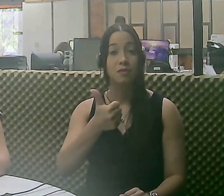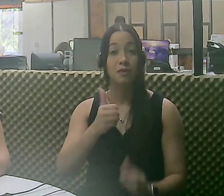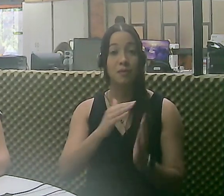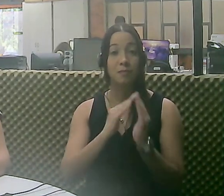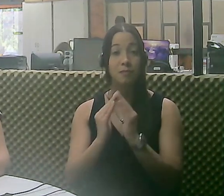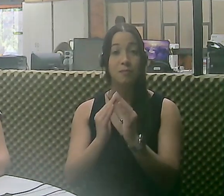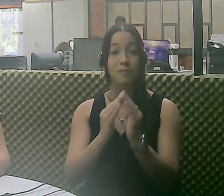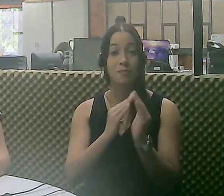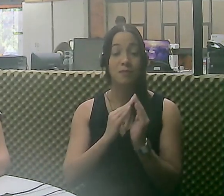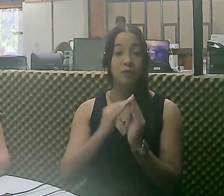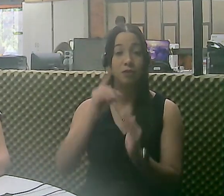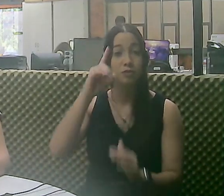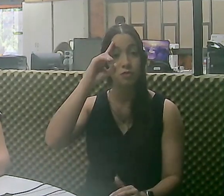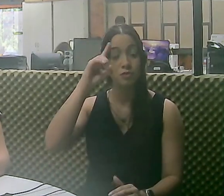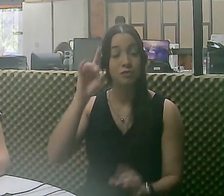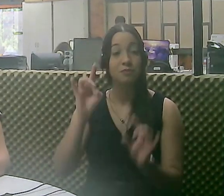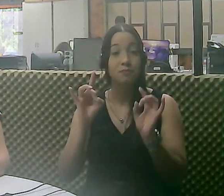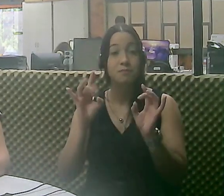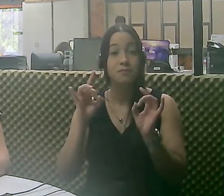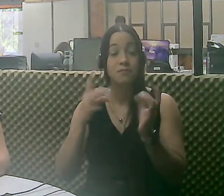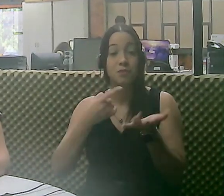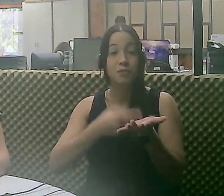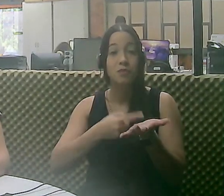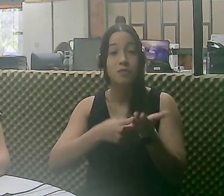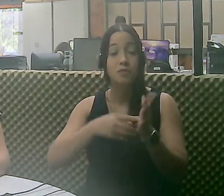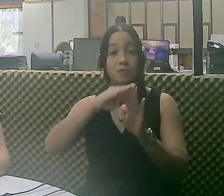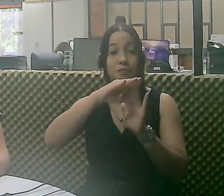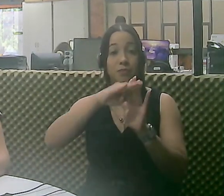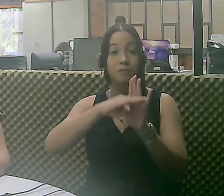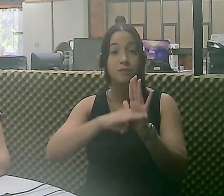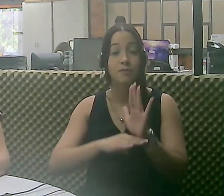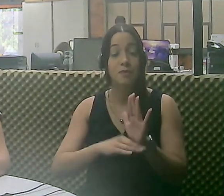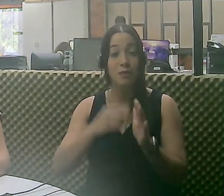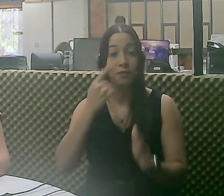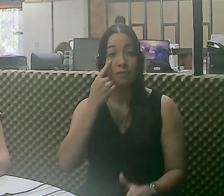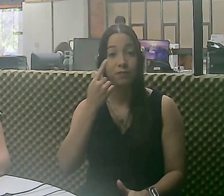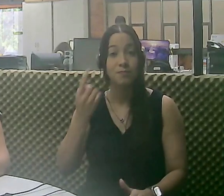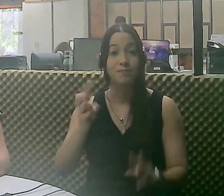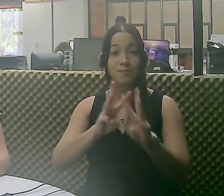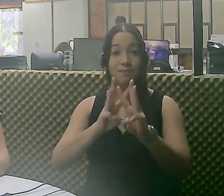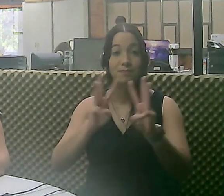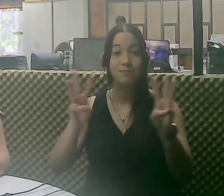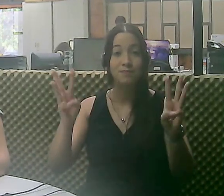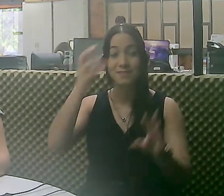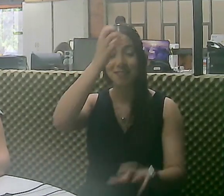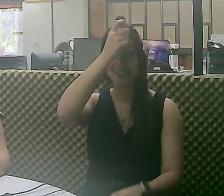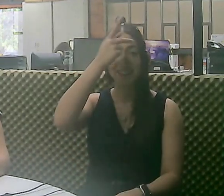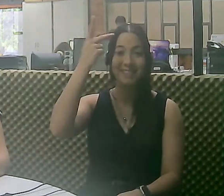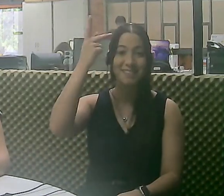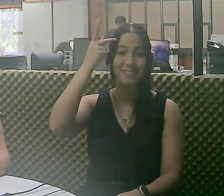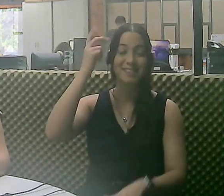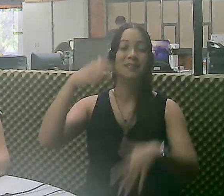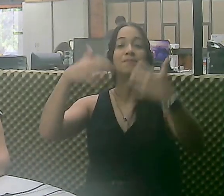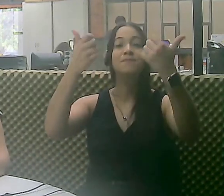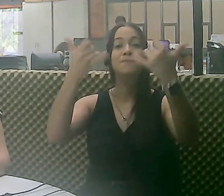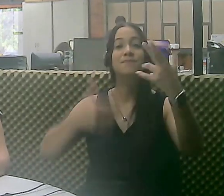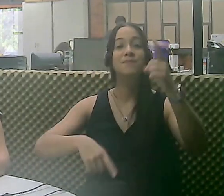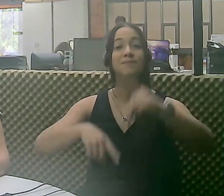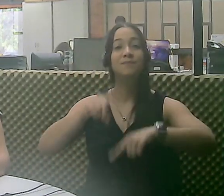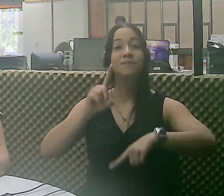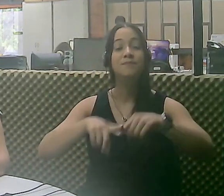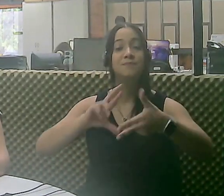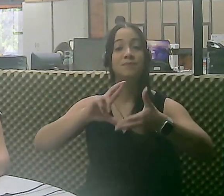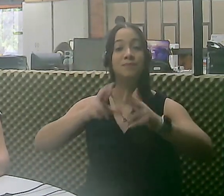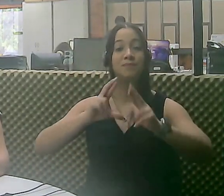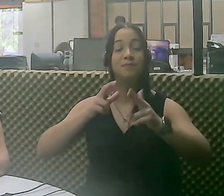bairros em dias específicos, de acordo com a programação que pode ser conferida no nosso portal. A orientação é colocar os materiais